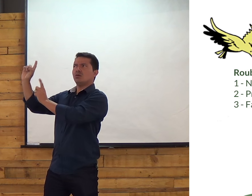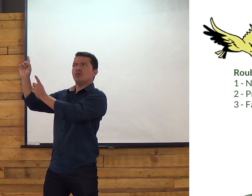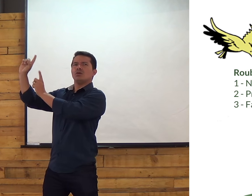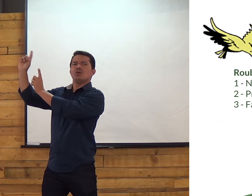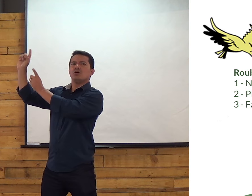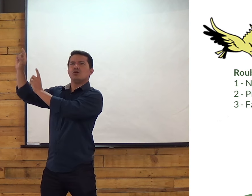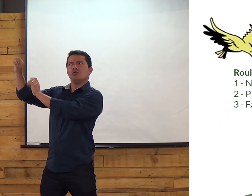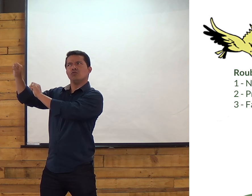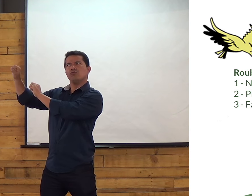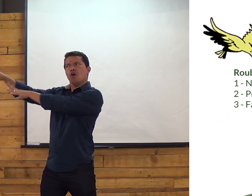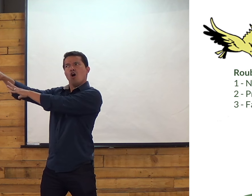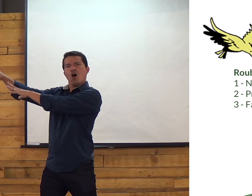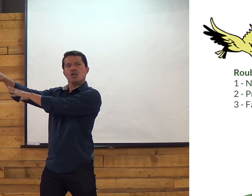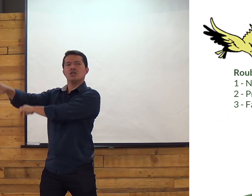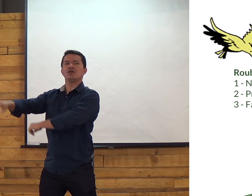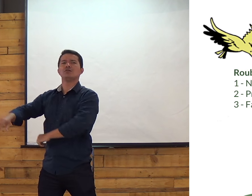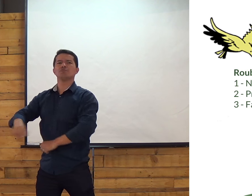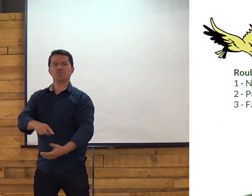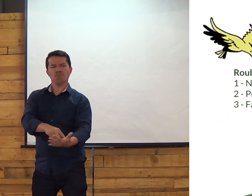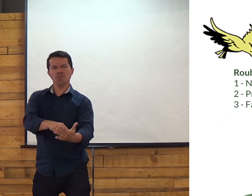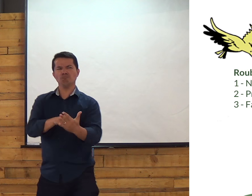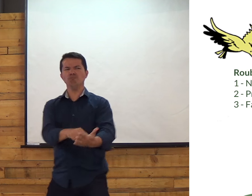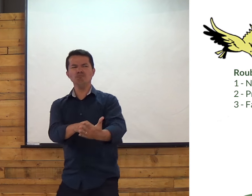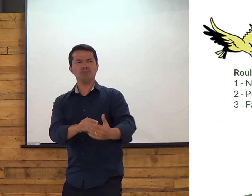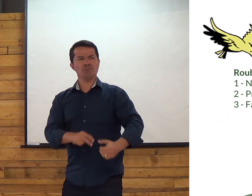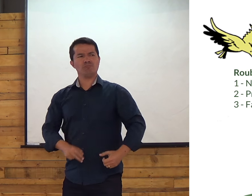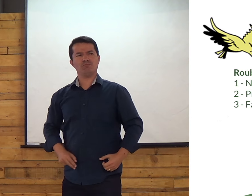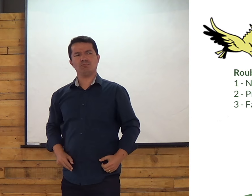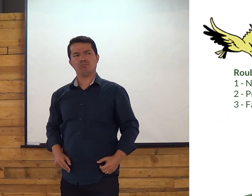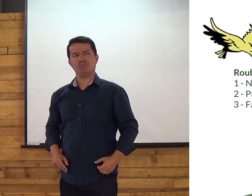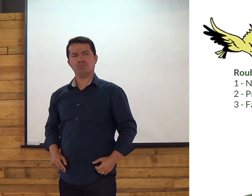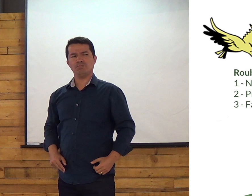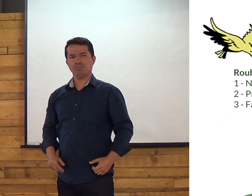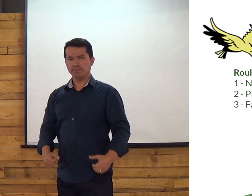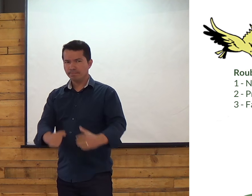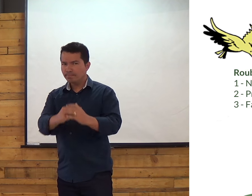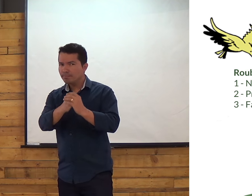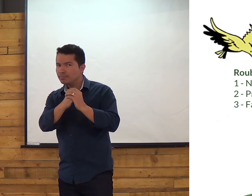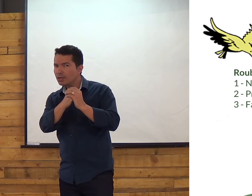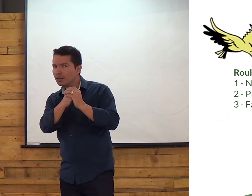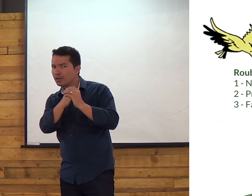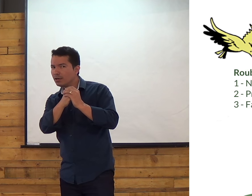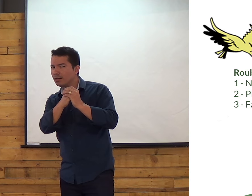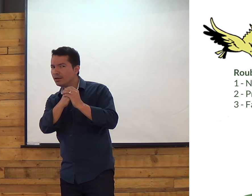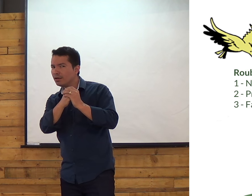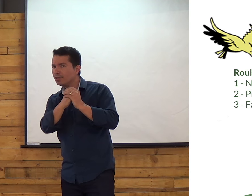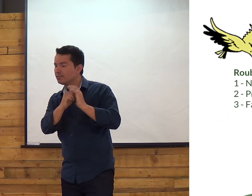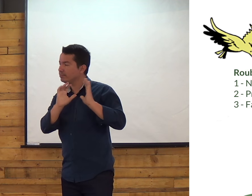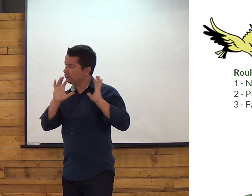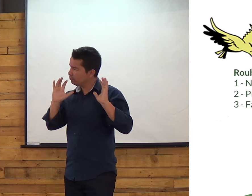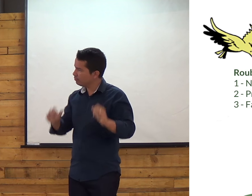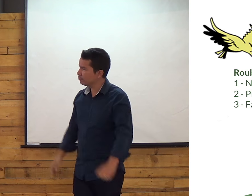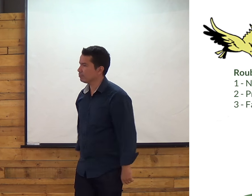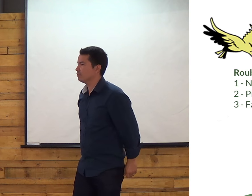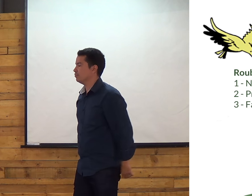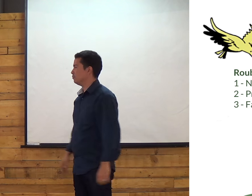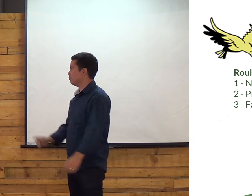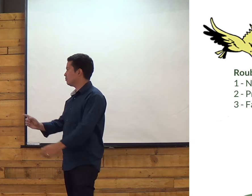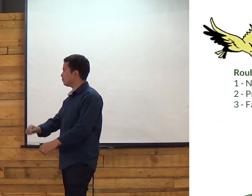me seduzir. E eu digo: não, você não tem a ver com o Senhor, então saia daqui. Amém? Amém?